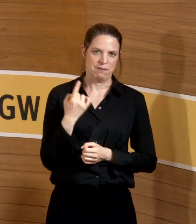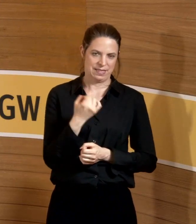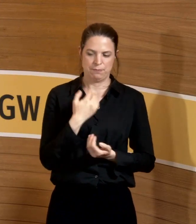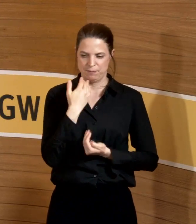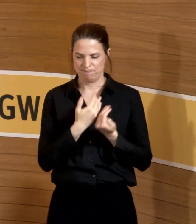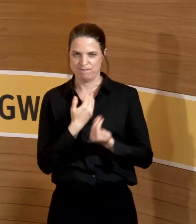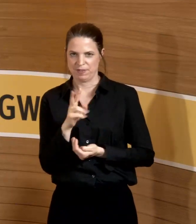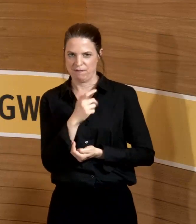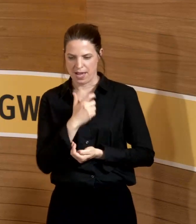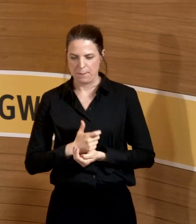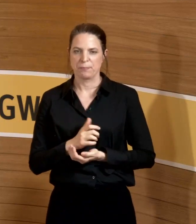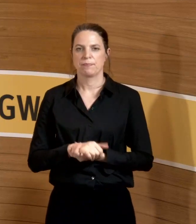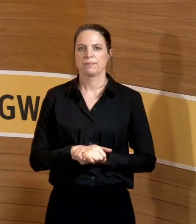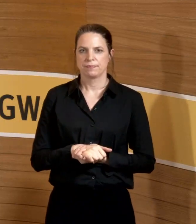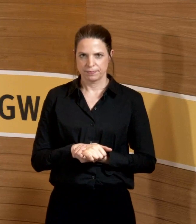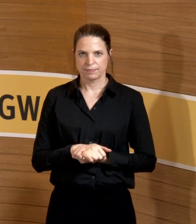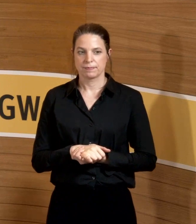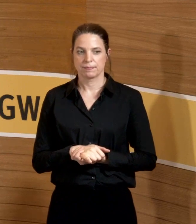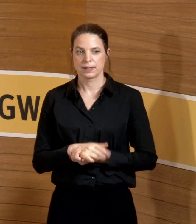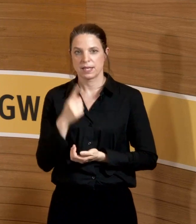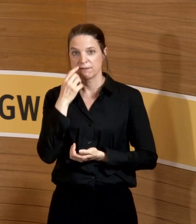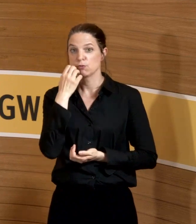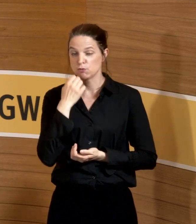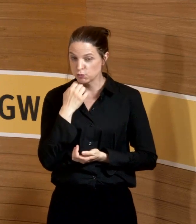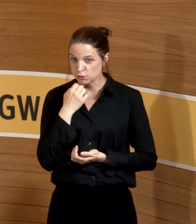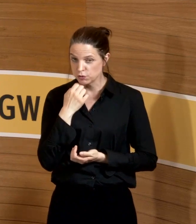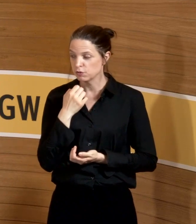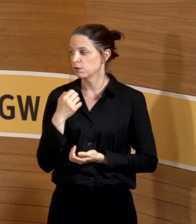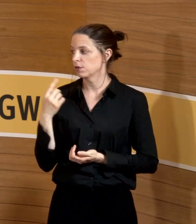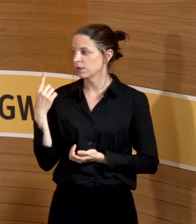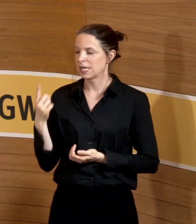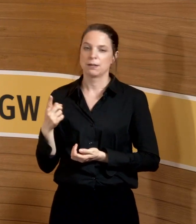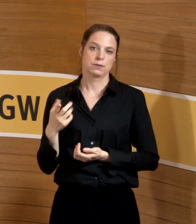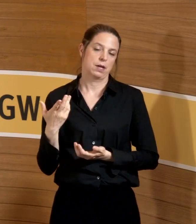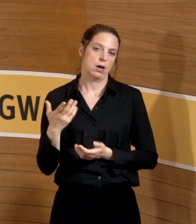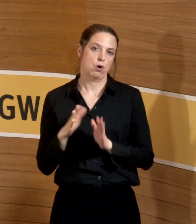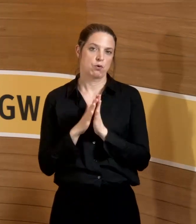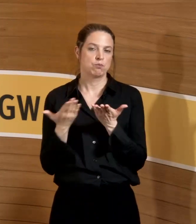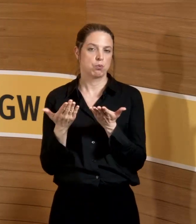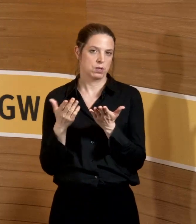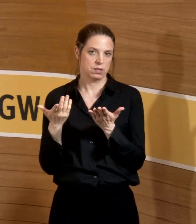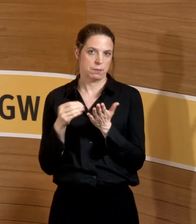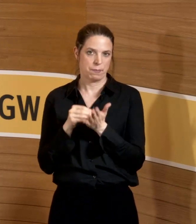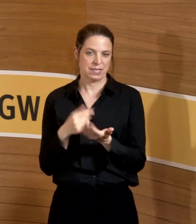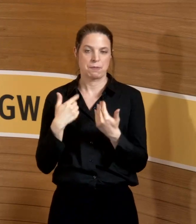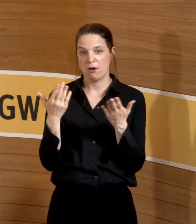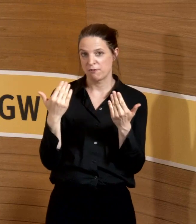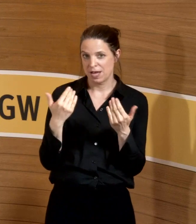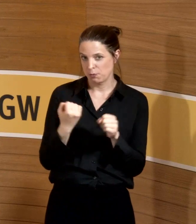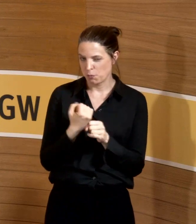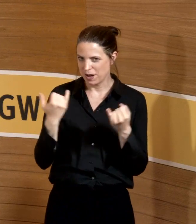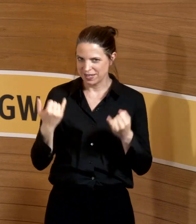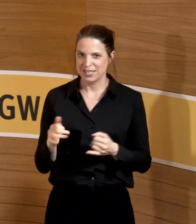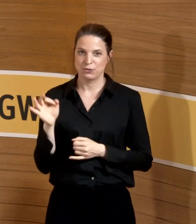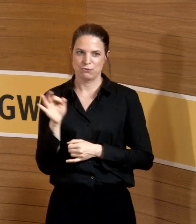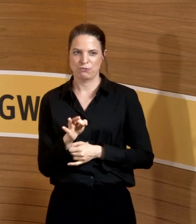Und ja, und also wenn Sie möchten, hat Frau Ochmann auch einen Beitrag für ein Buch geschrieben. Da mache ich noch mal ganz kurz Reklame